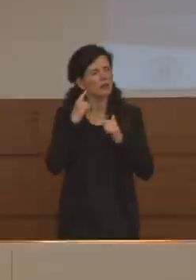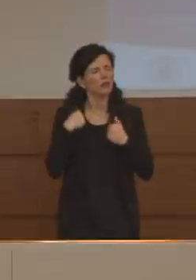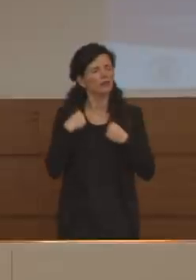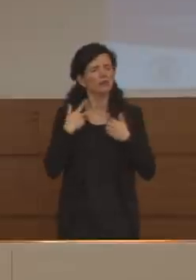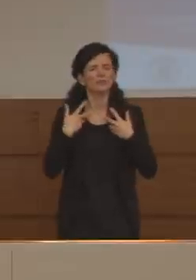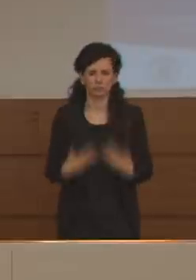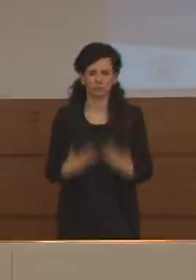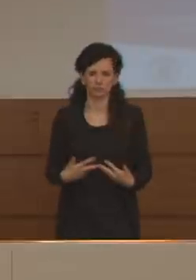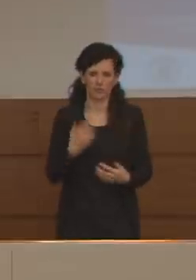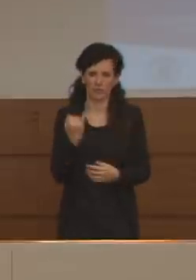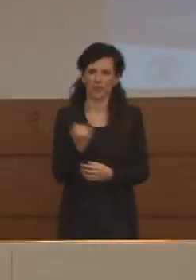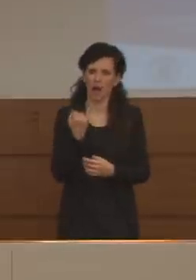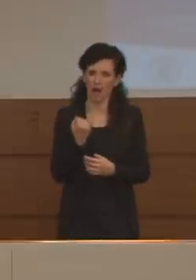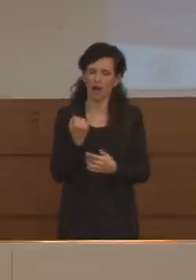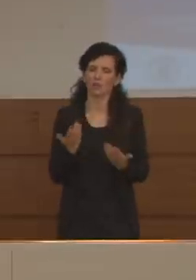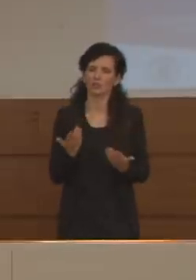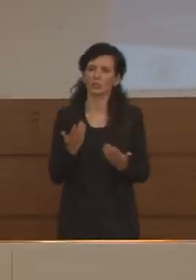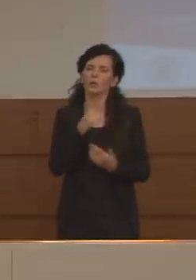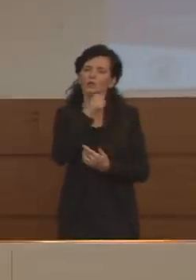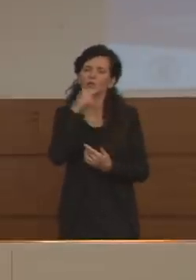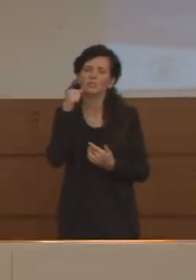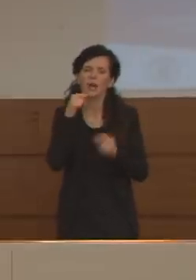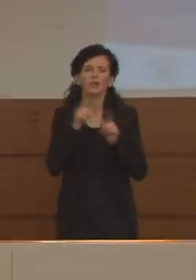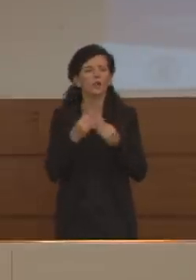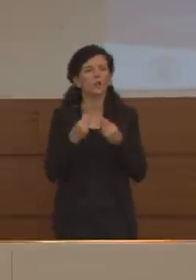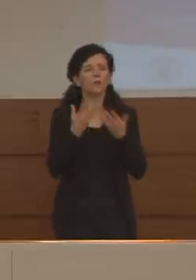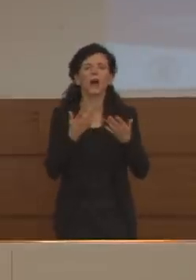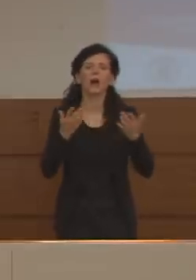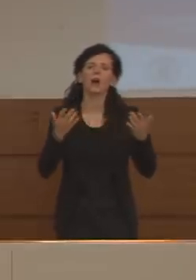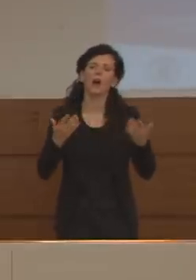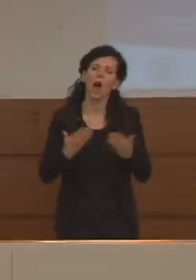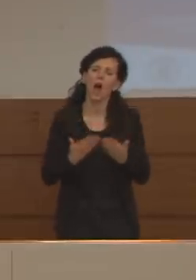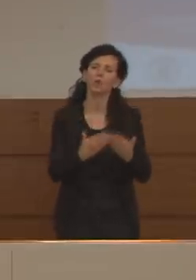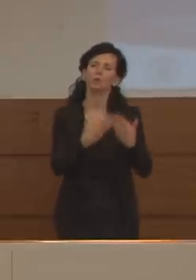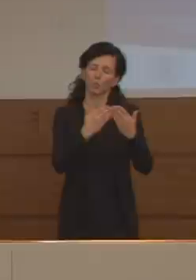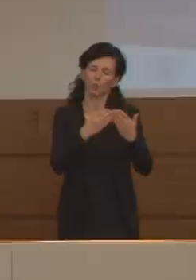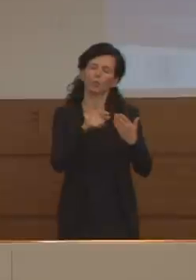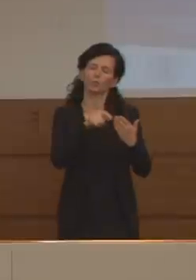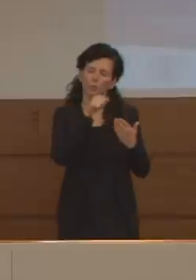mimì conceda la parola di un sollievo ed aiuto